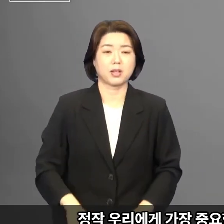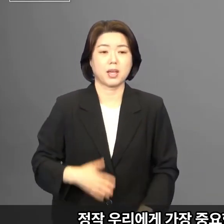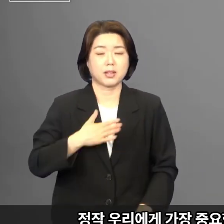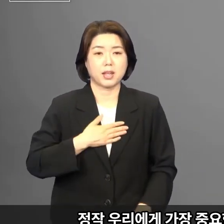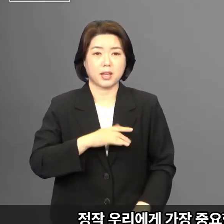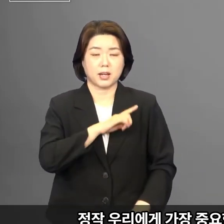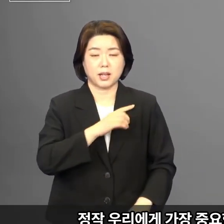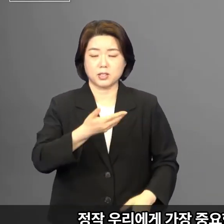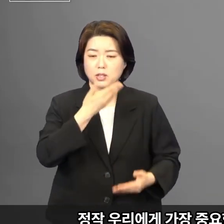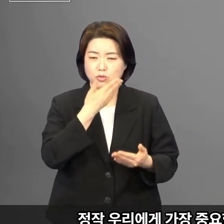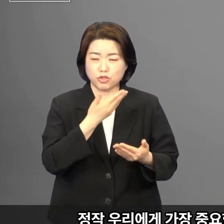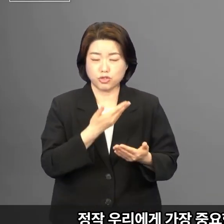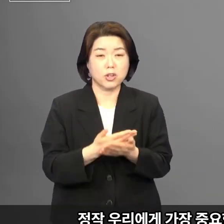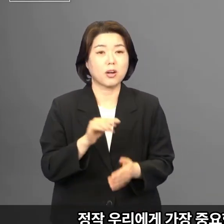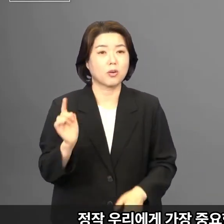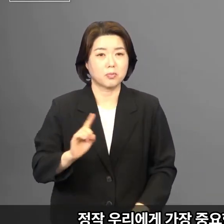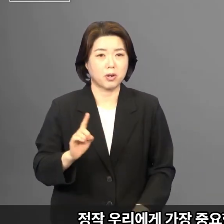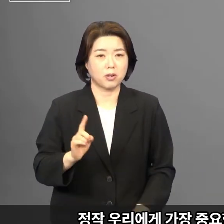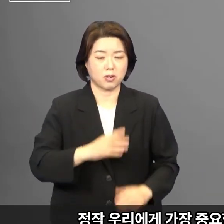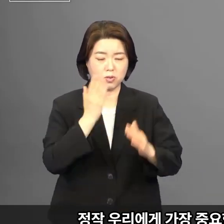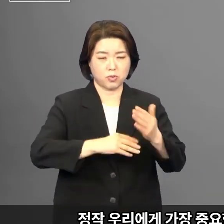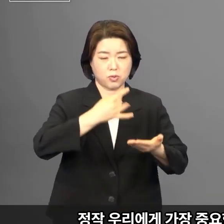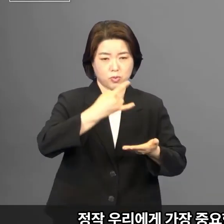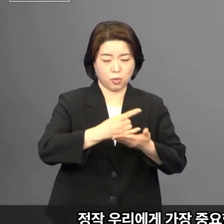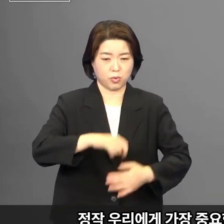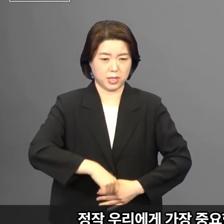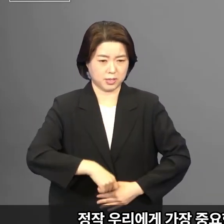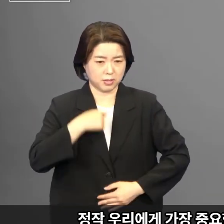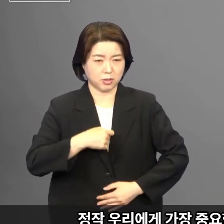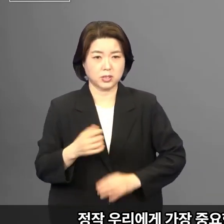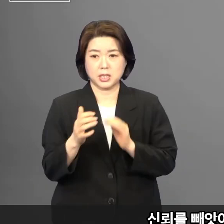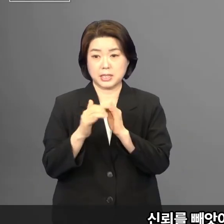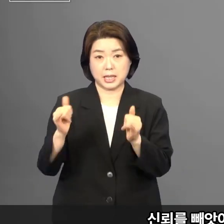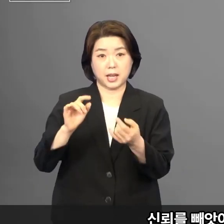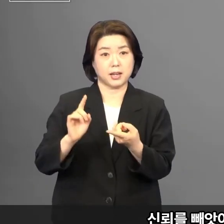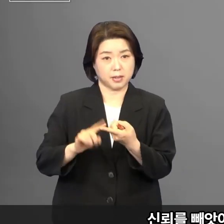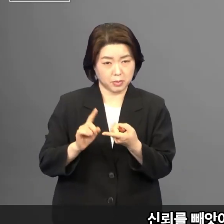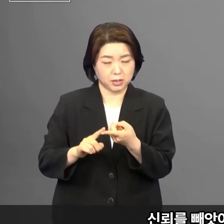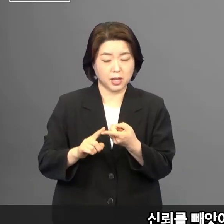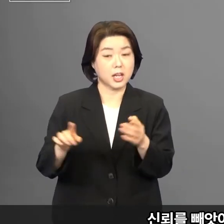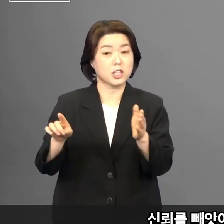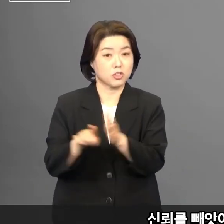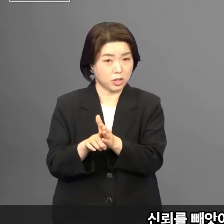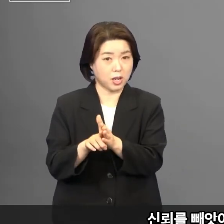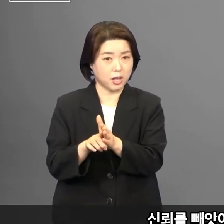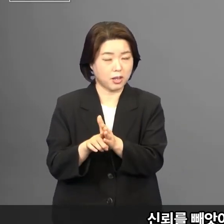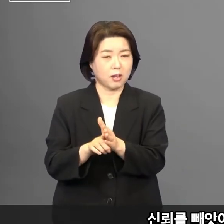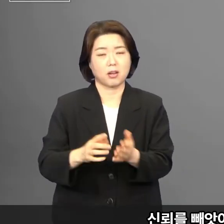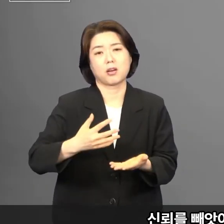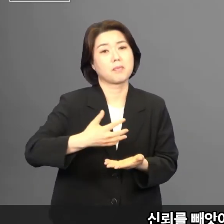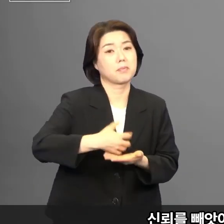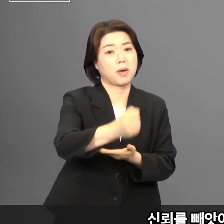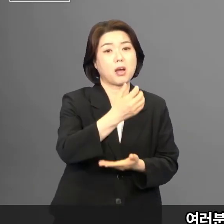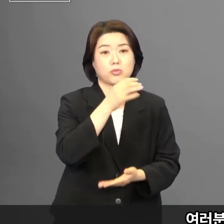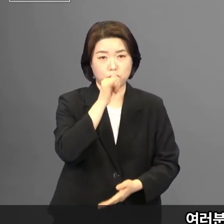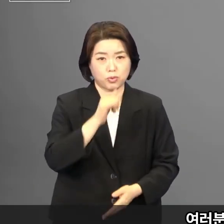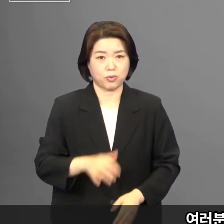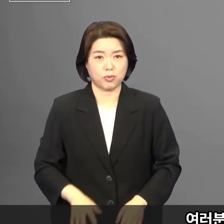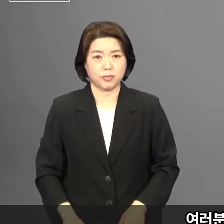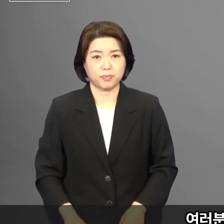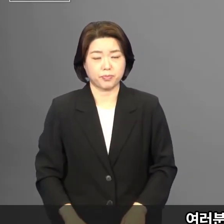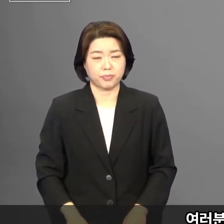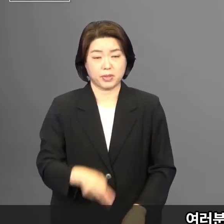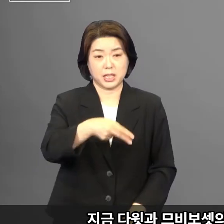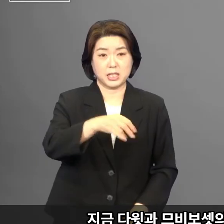가장 중요한 것들, 공의, 정직, 사람에 대한 신뢰를 빼앗아 갈 수 있는 거예요. 여러분